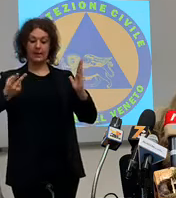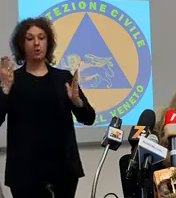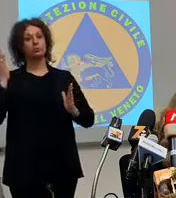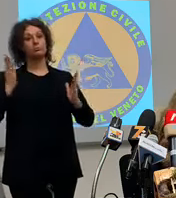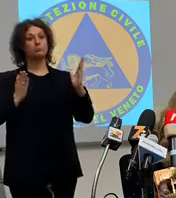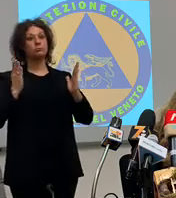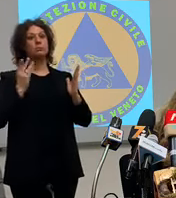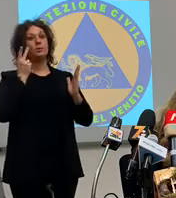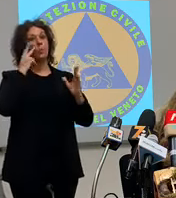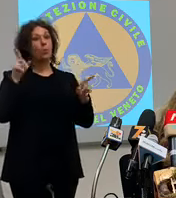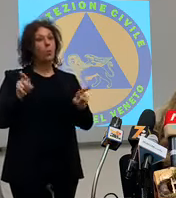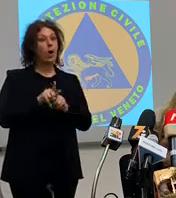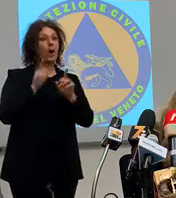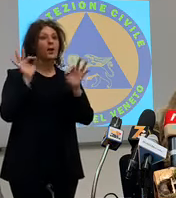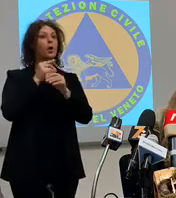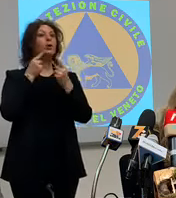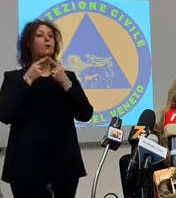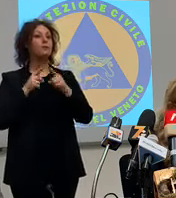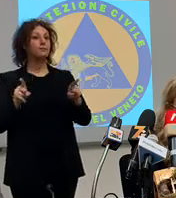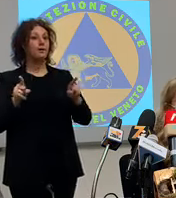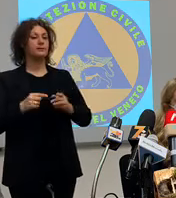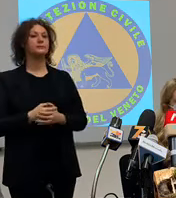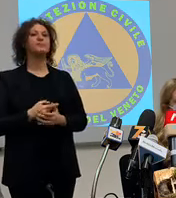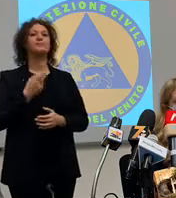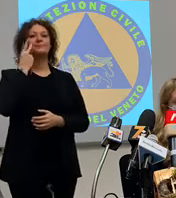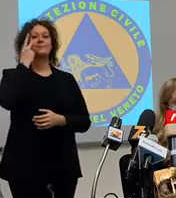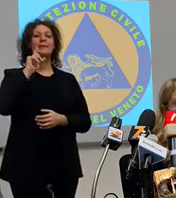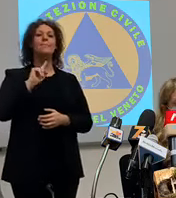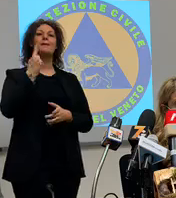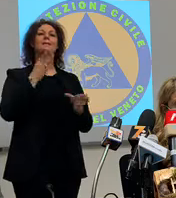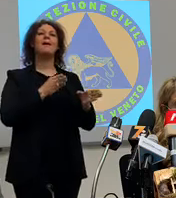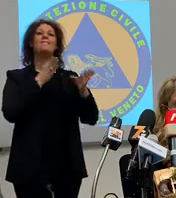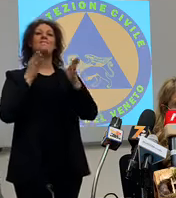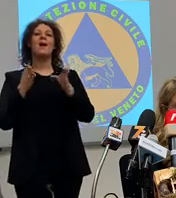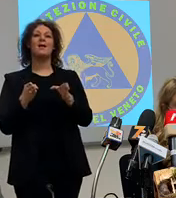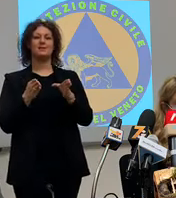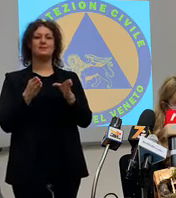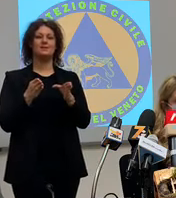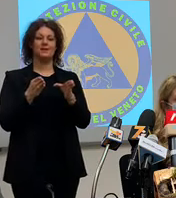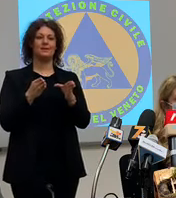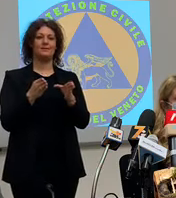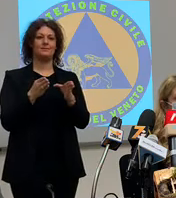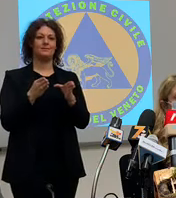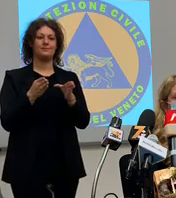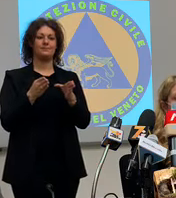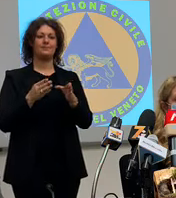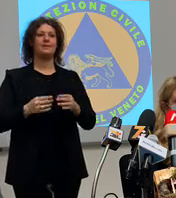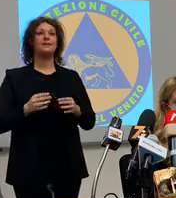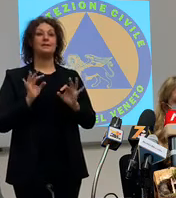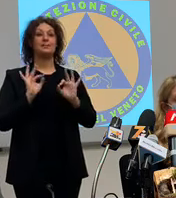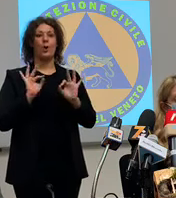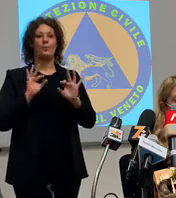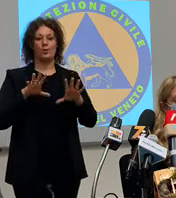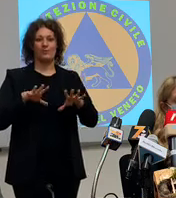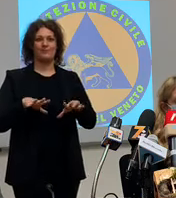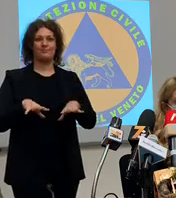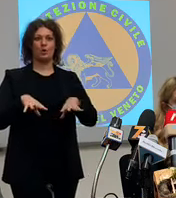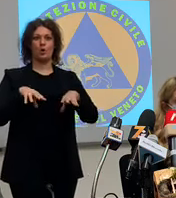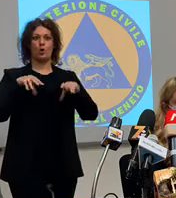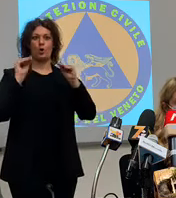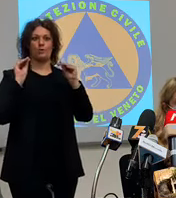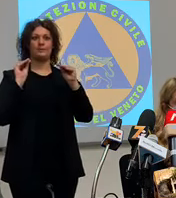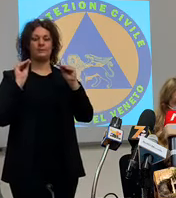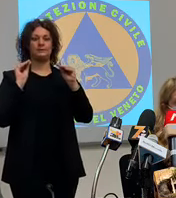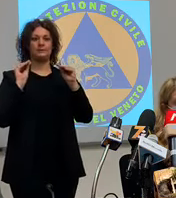abbiamo visto appunto che nella fase uno abbiamo avuto cioè nel periodo in cui è comparsa